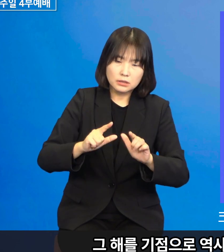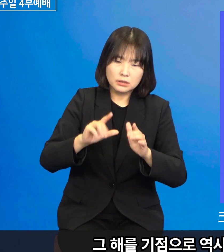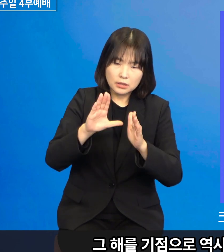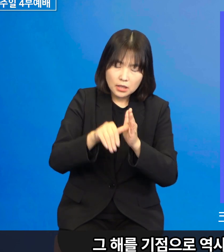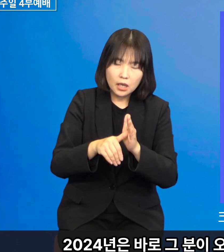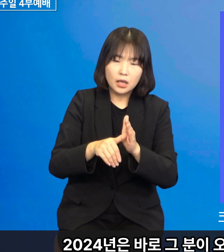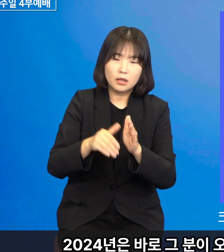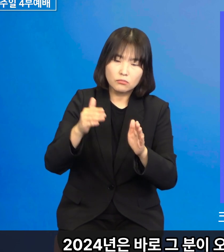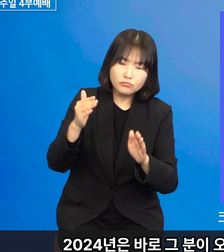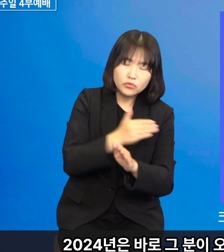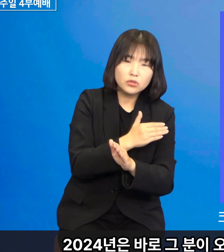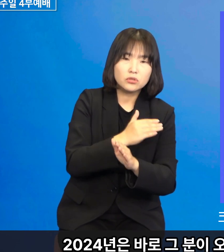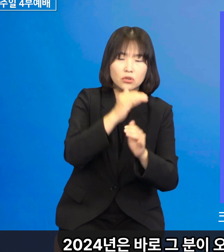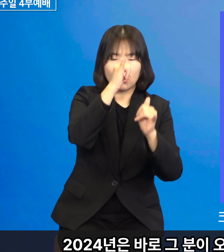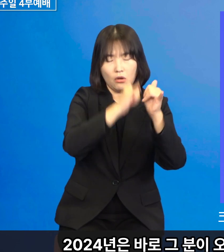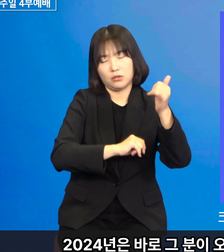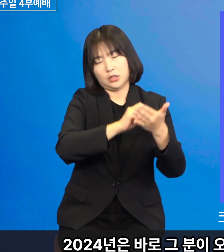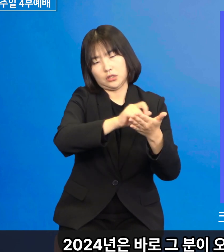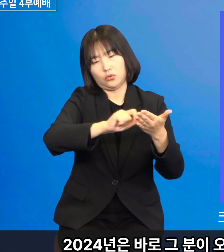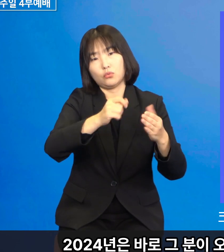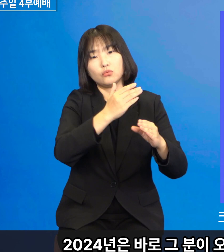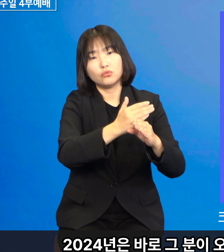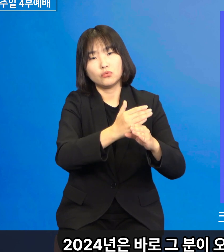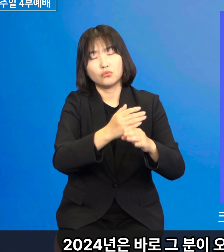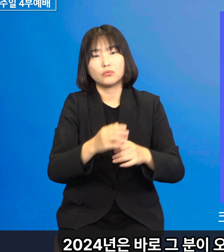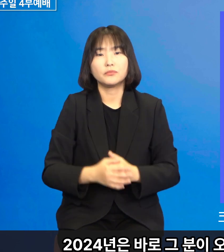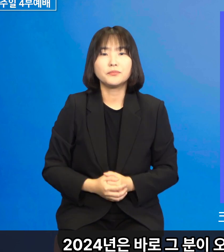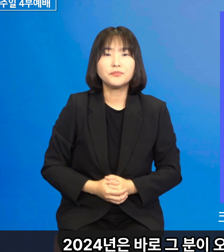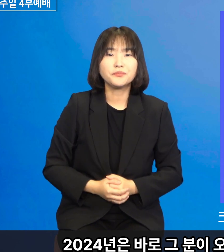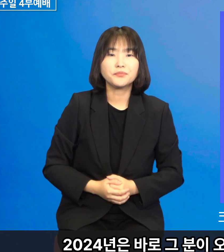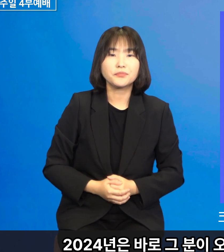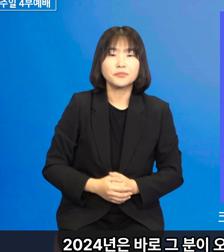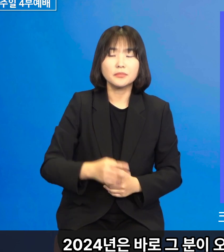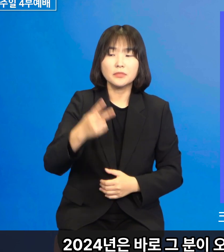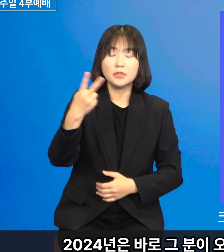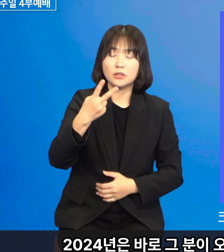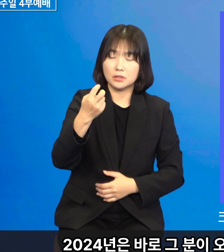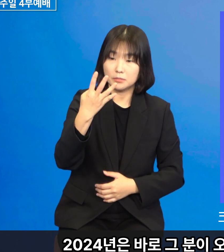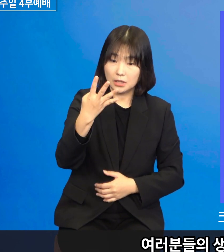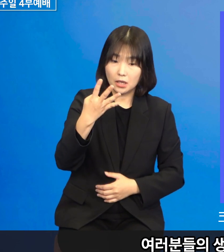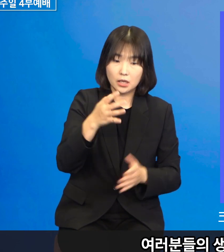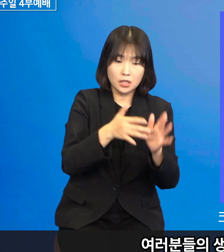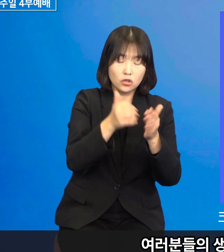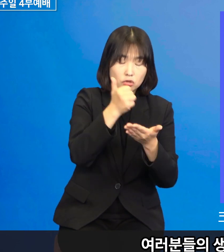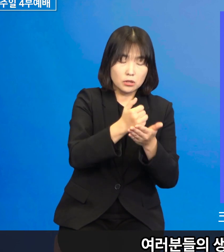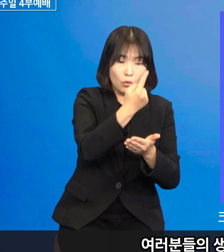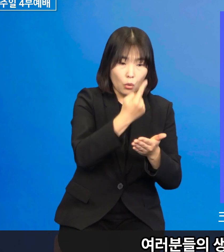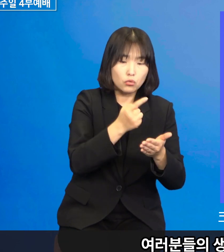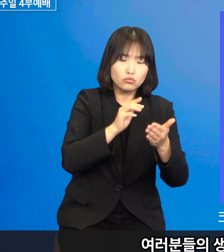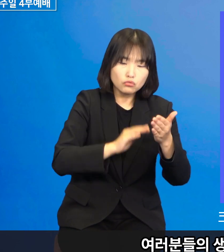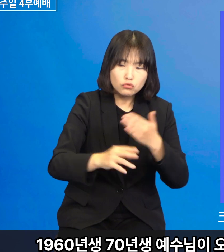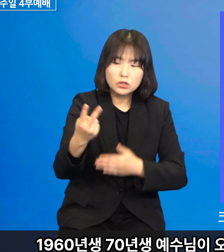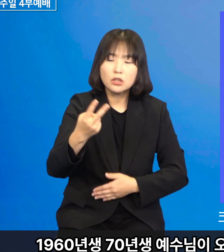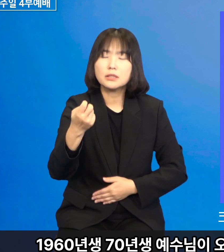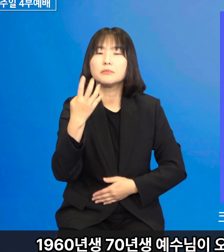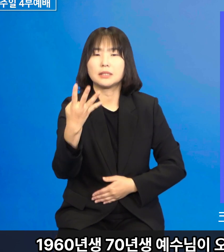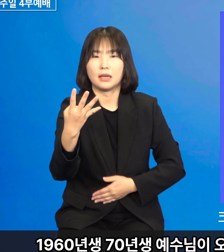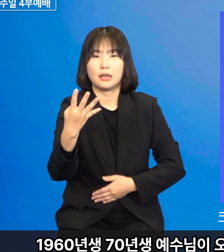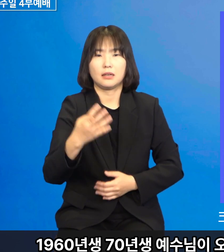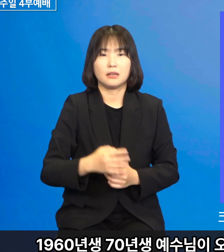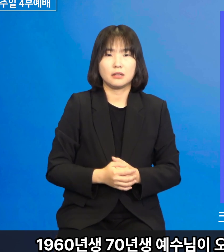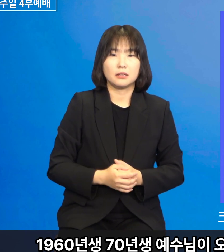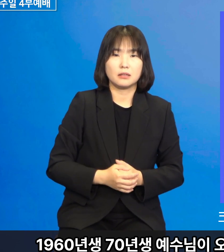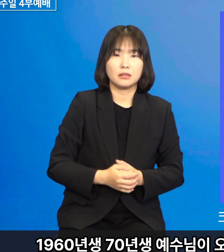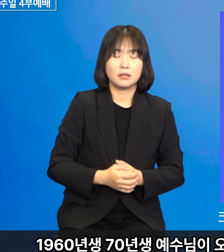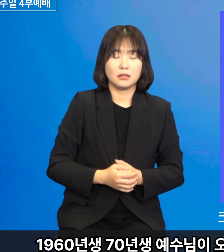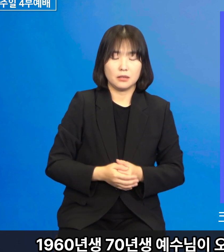되고 있습니다. 2024년은 바로 그분이 오신 이후 2024년이라는 뜻이고 여러분들의 생년월일을 보십시오.